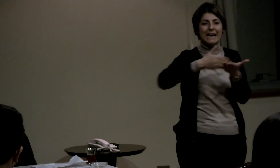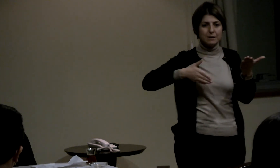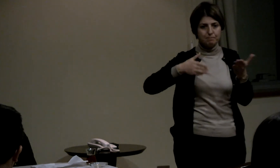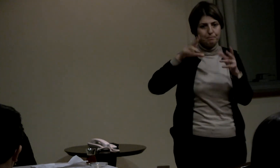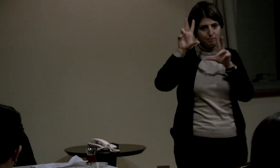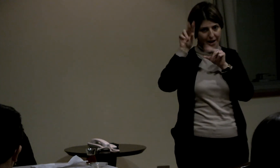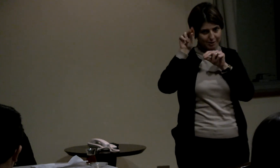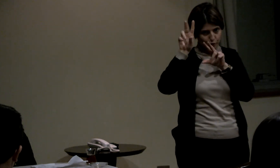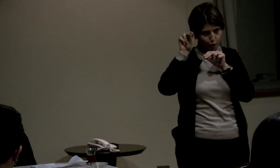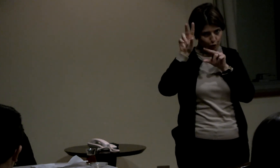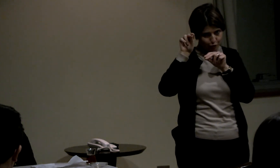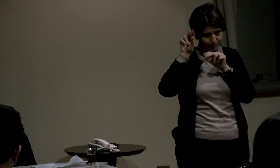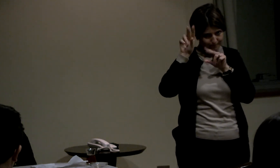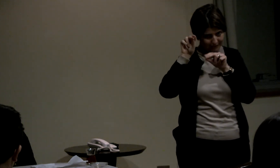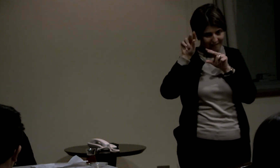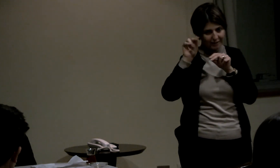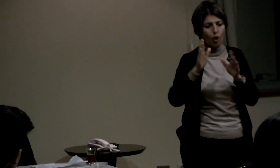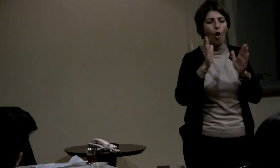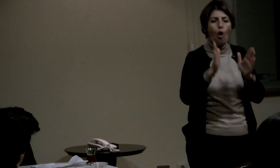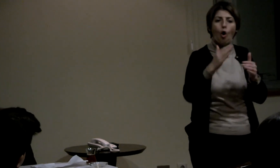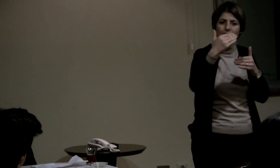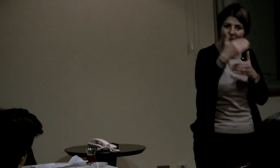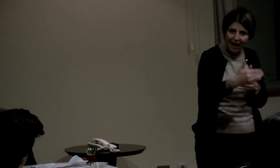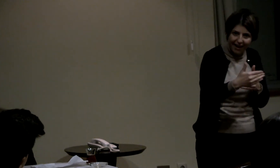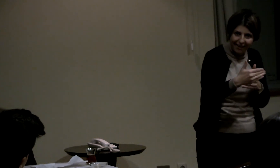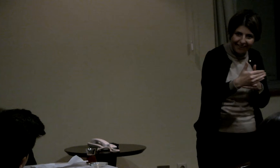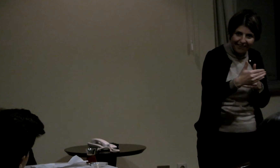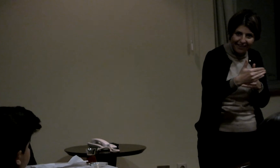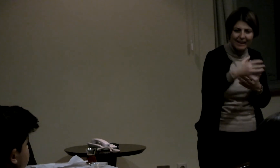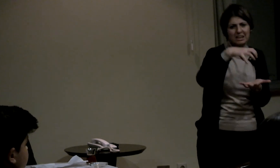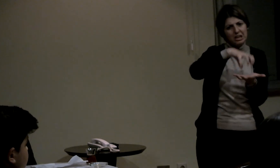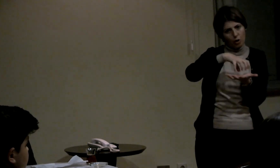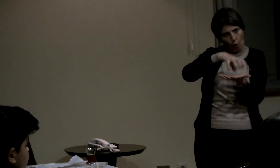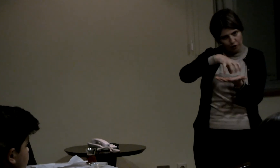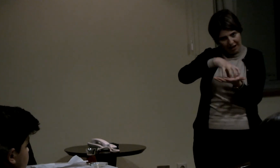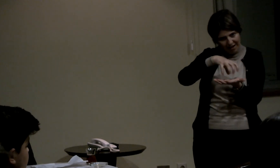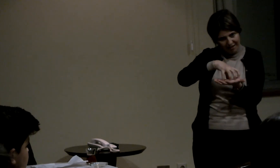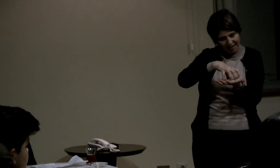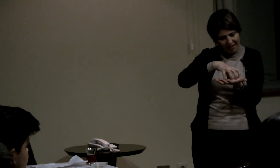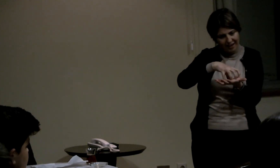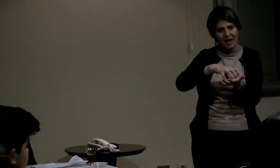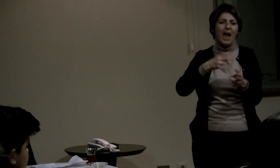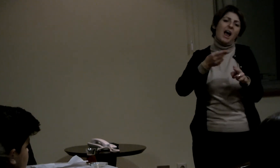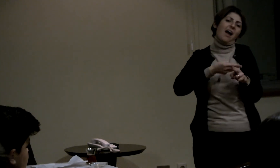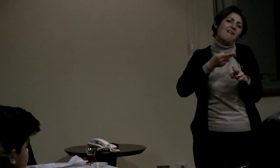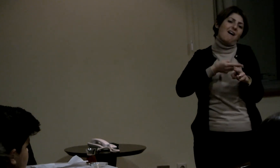Yarım pansiyon. Evet. Oda ya da oda kahvaltı.